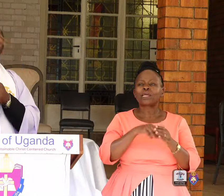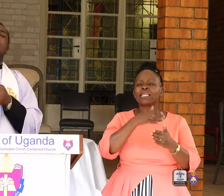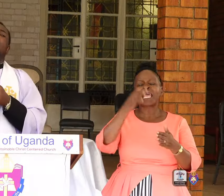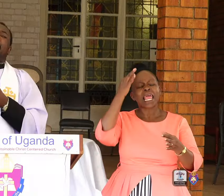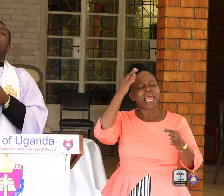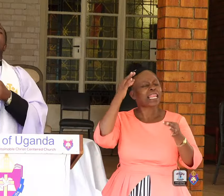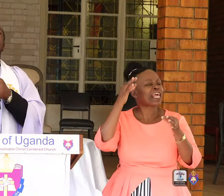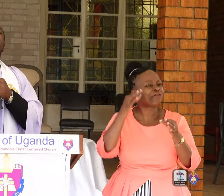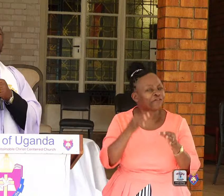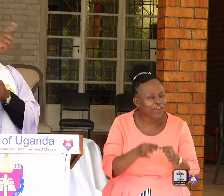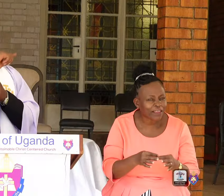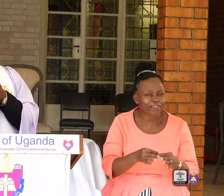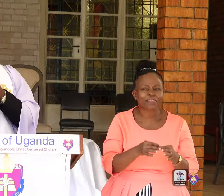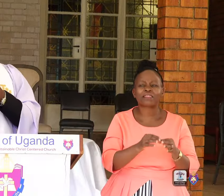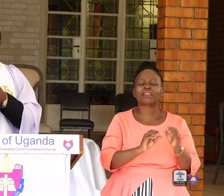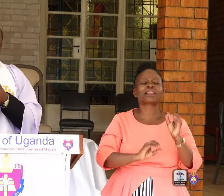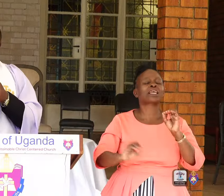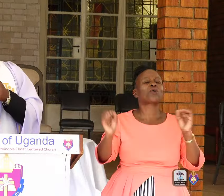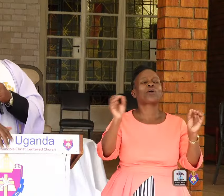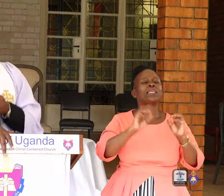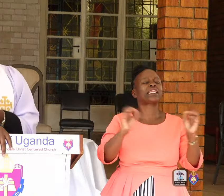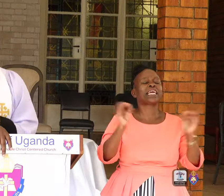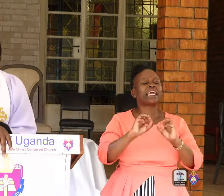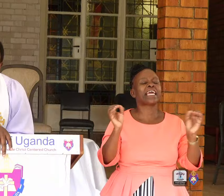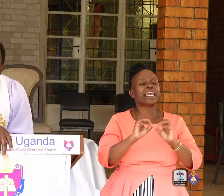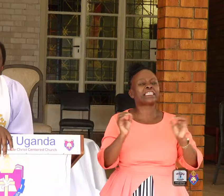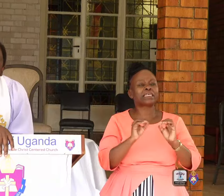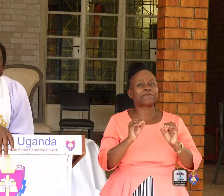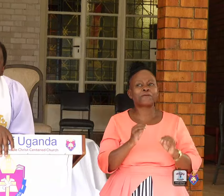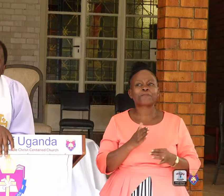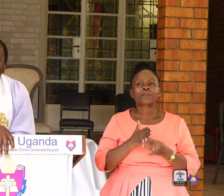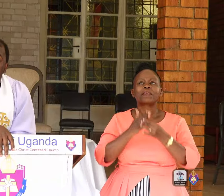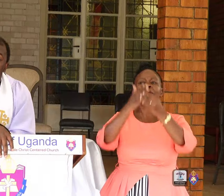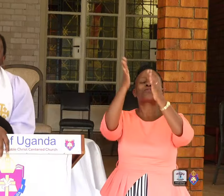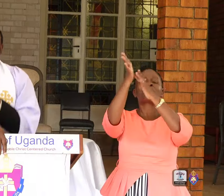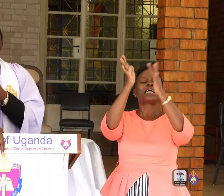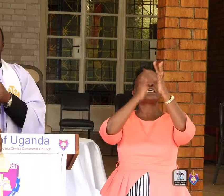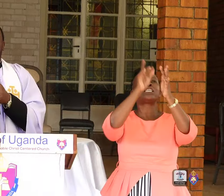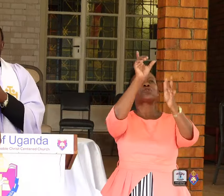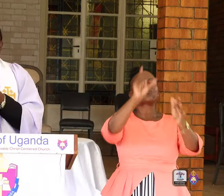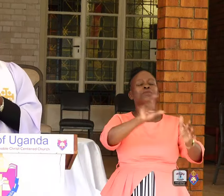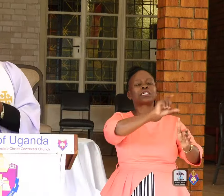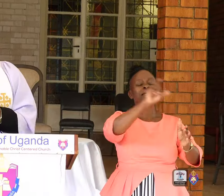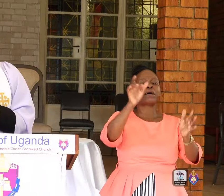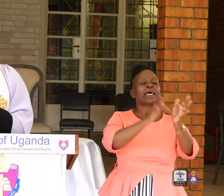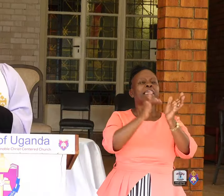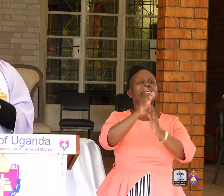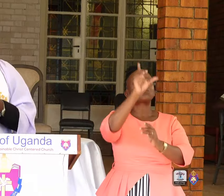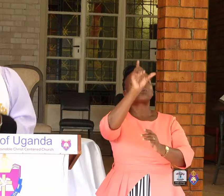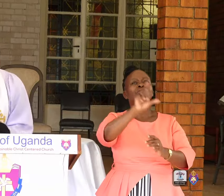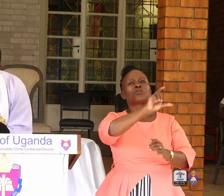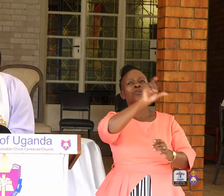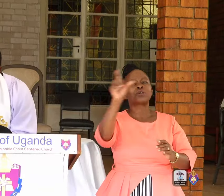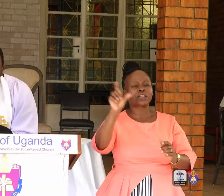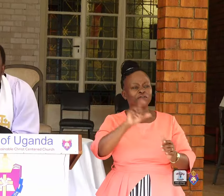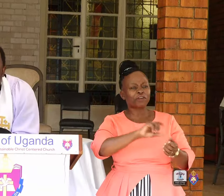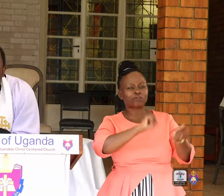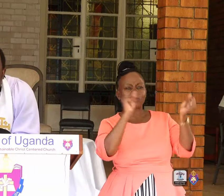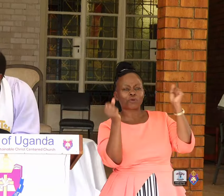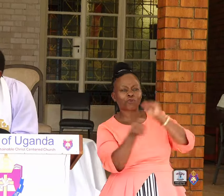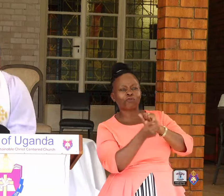yonna tewali n'ekimu ku kyo kya byatwala Yesu ku musalaba Yesu teyagenda ku musalaba ffe tusobole okufuuka abangirika